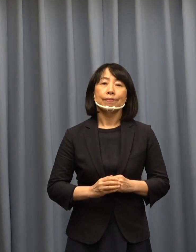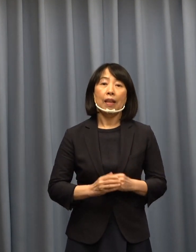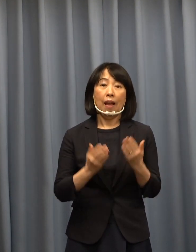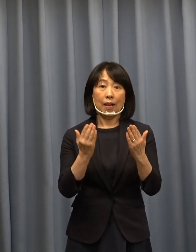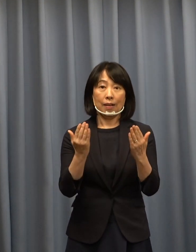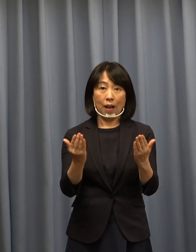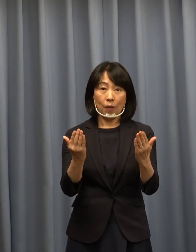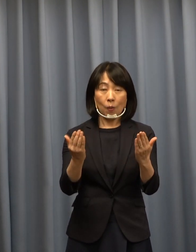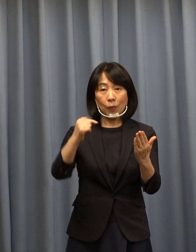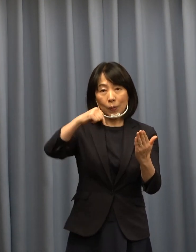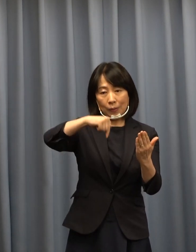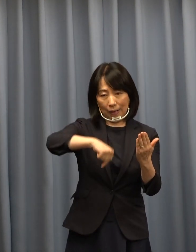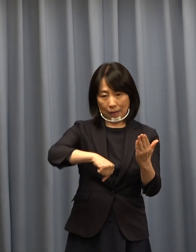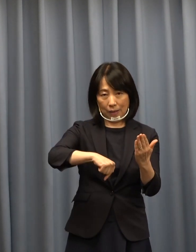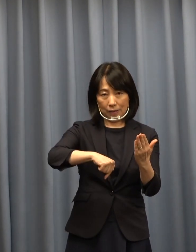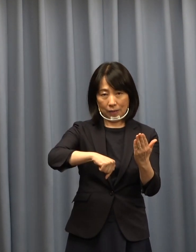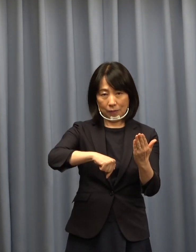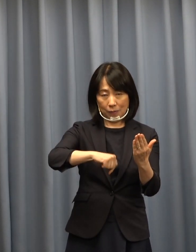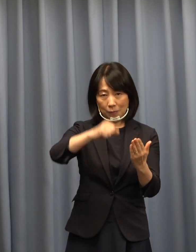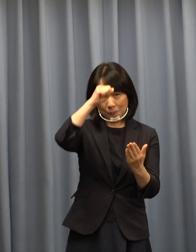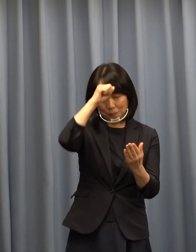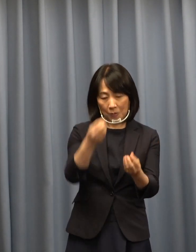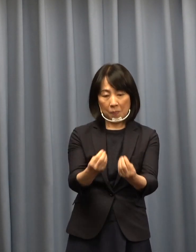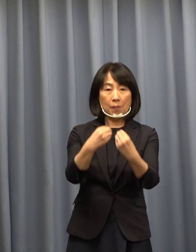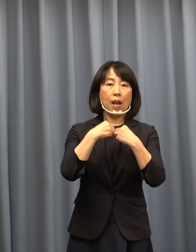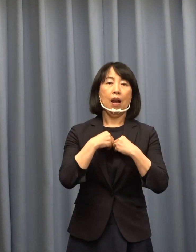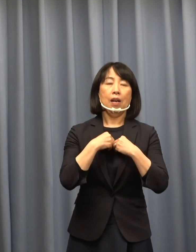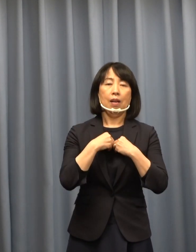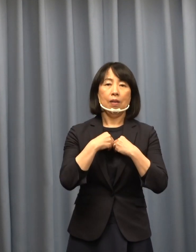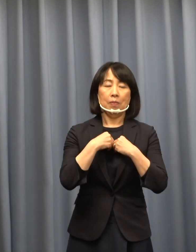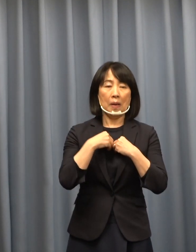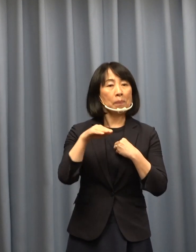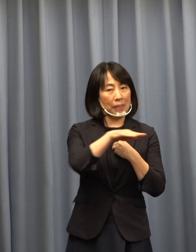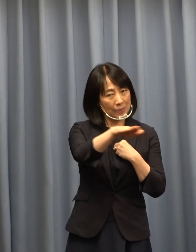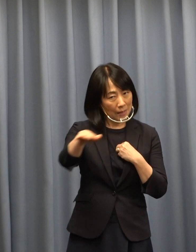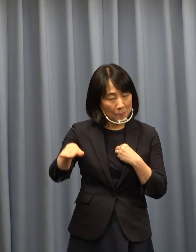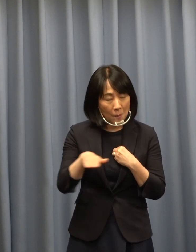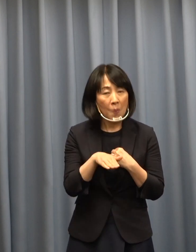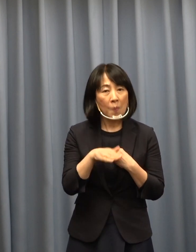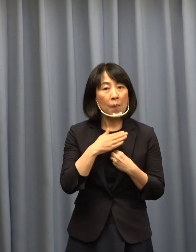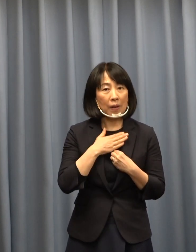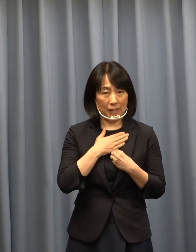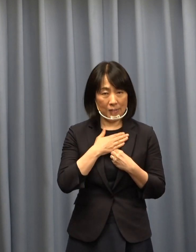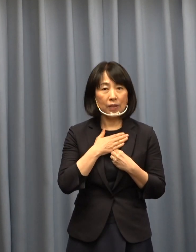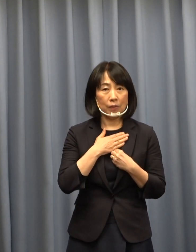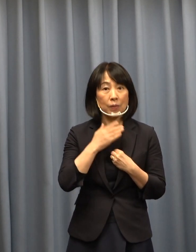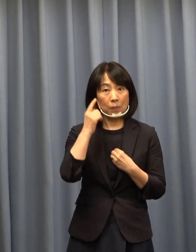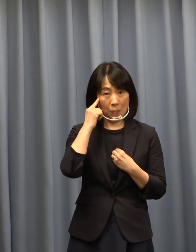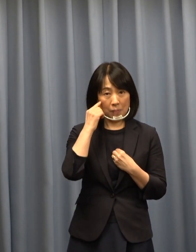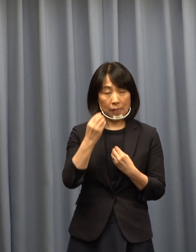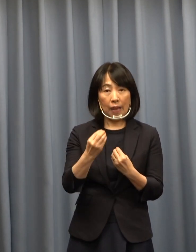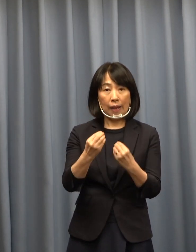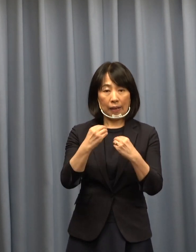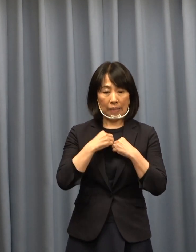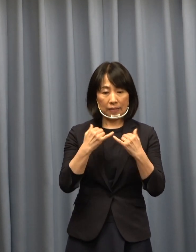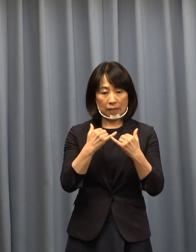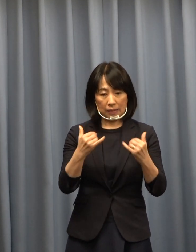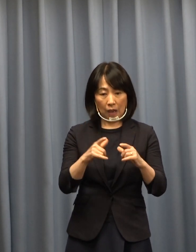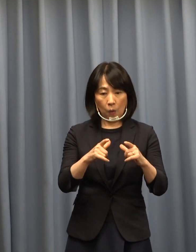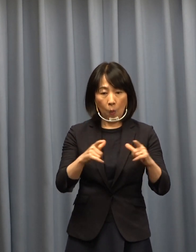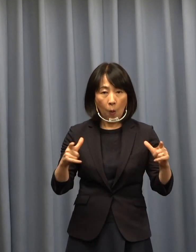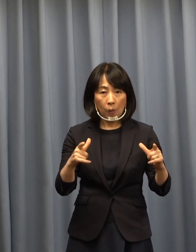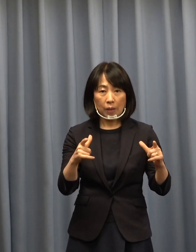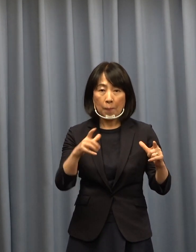学校での感染、これは皆様方ご案内の通りですけれども、感染者が一番多く出ているの